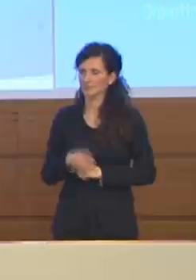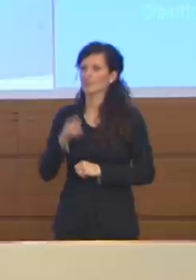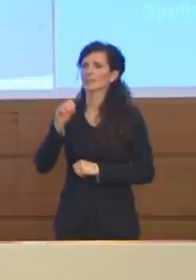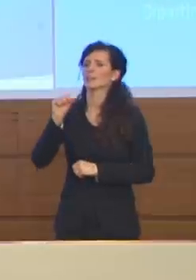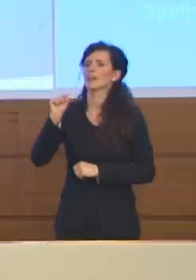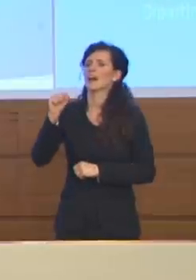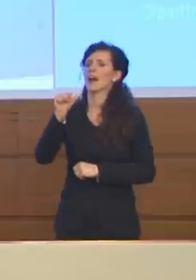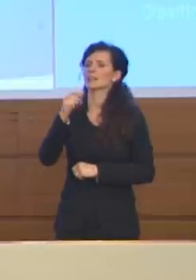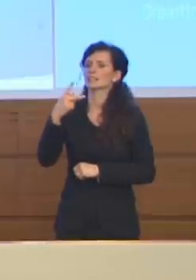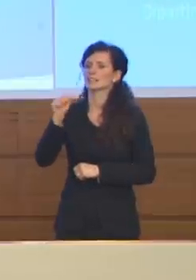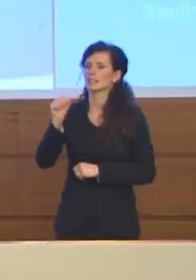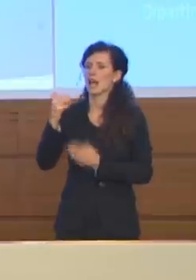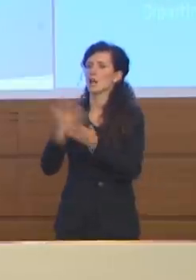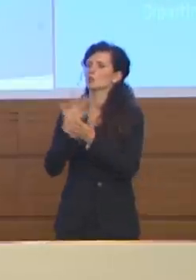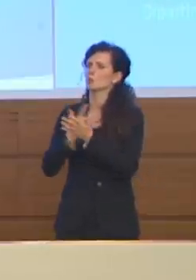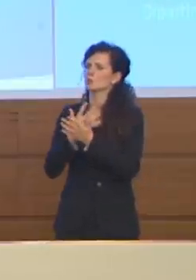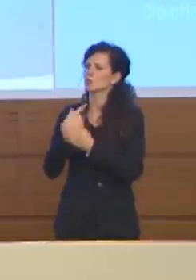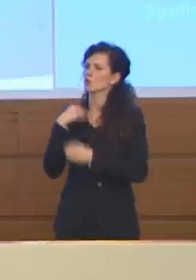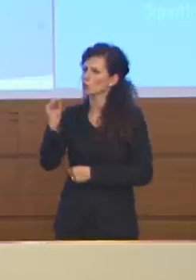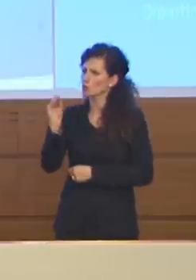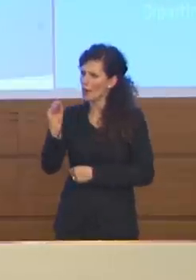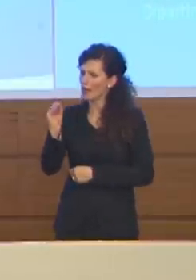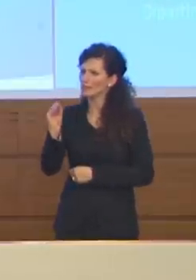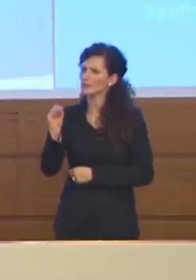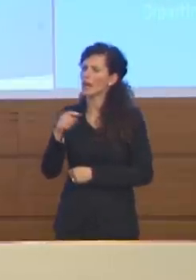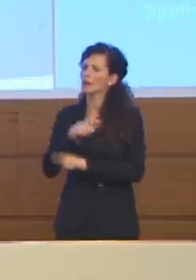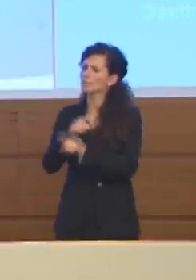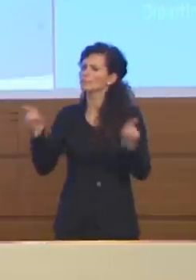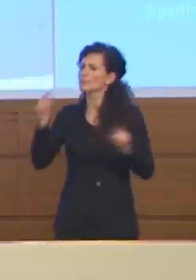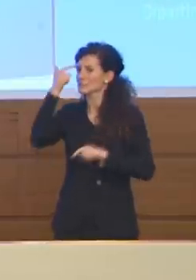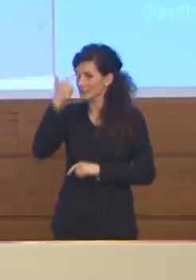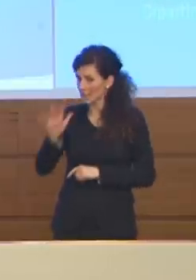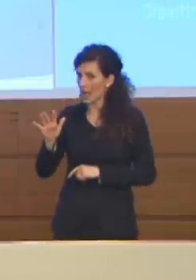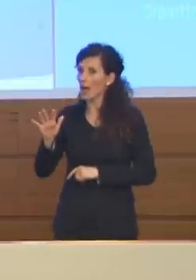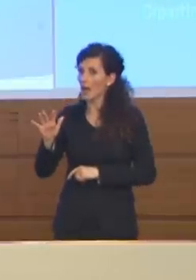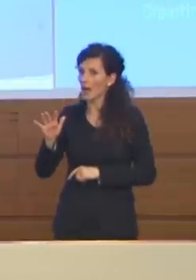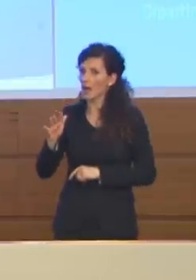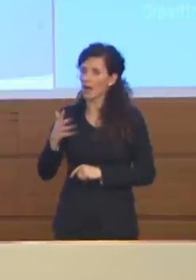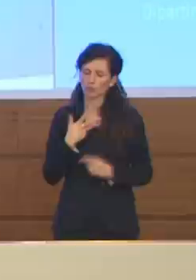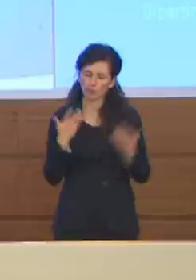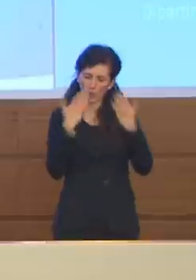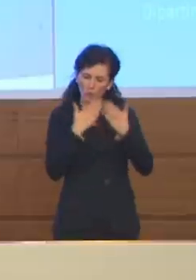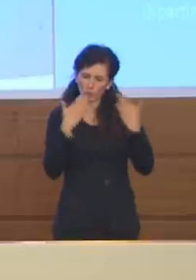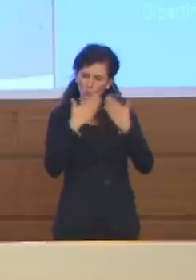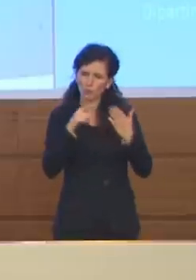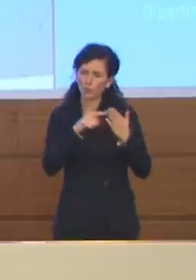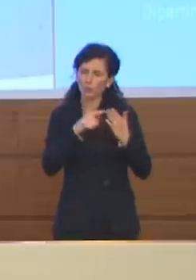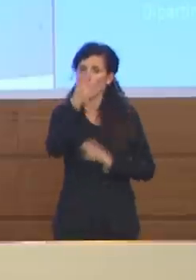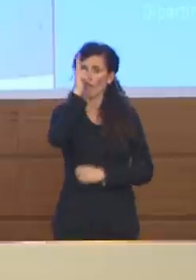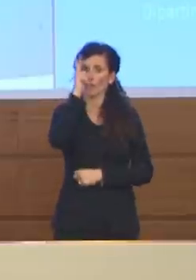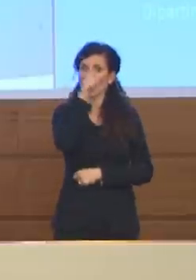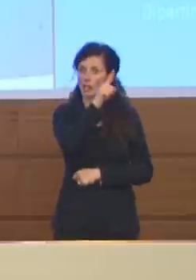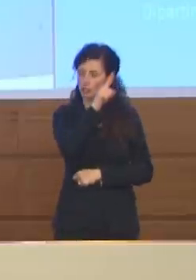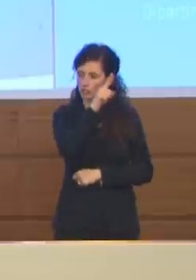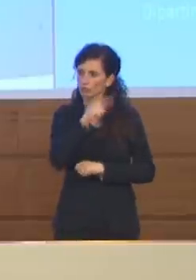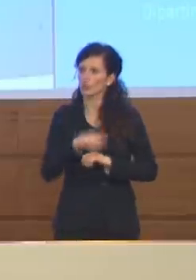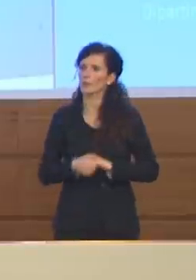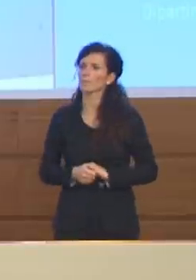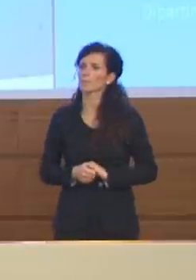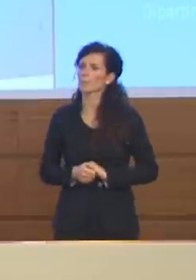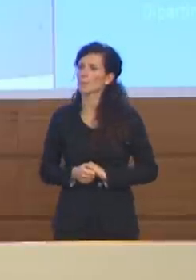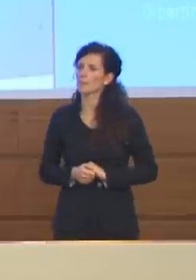a sky news volevo sapere se avevate anche poi evidenza di questa studio che arrivato dalla francia secondo il